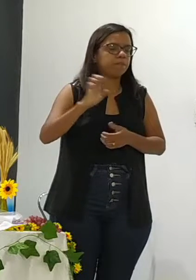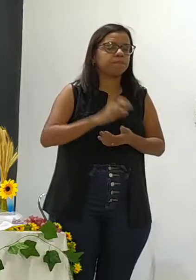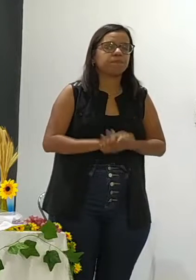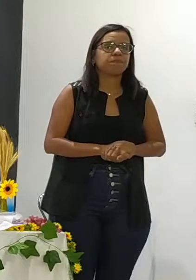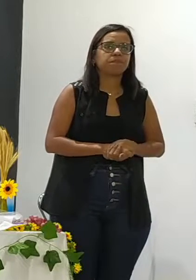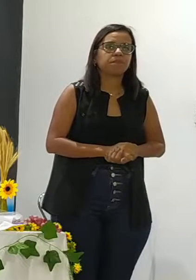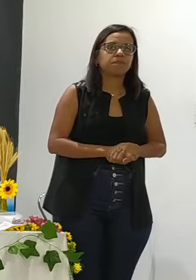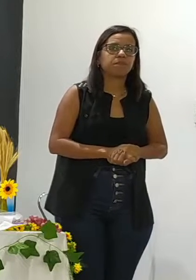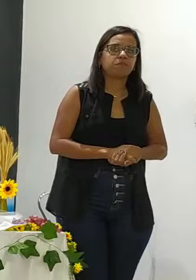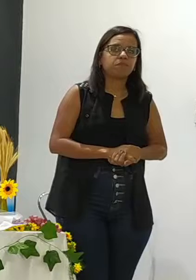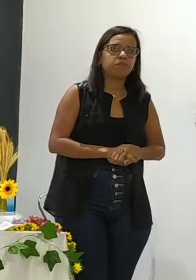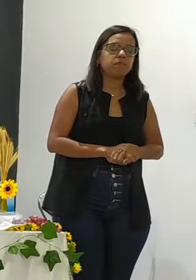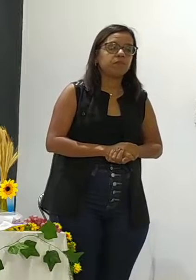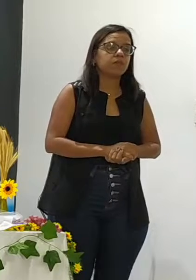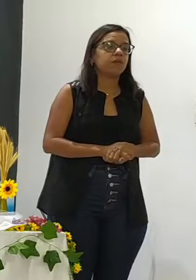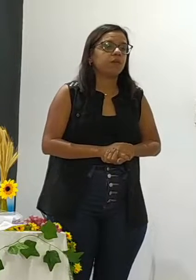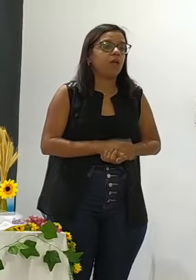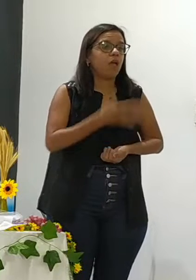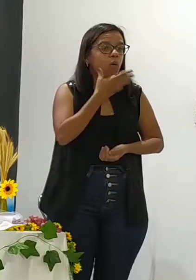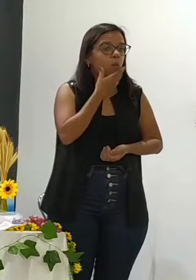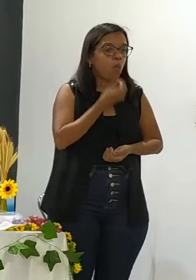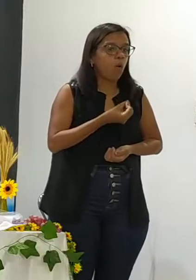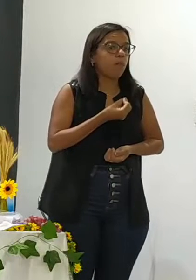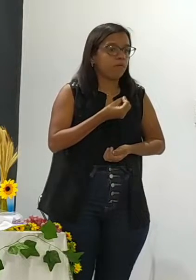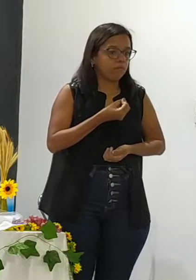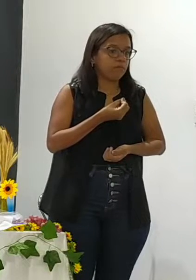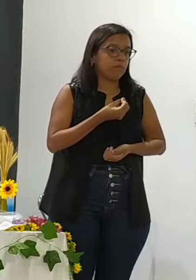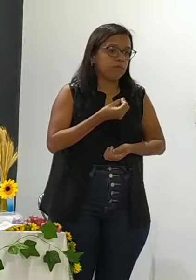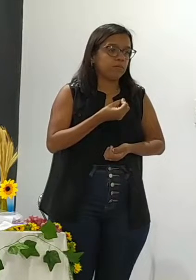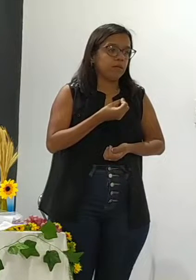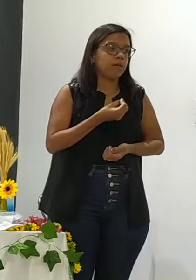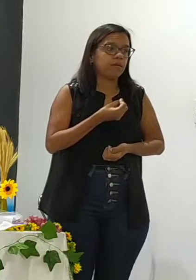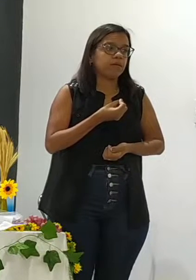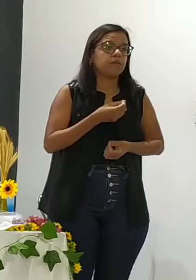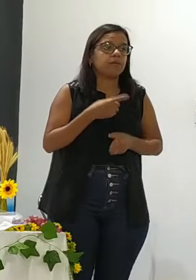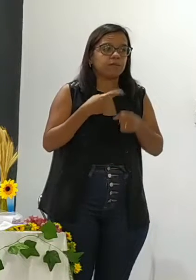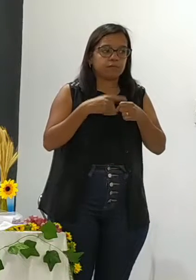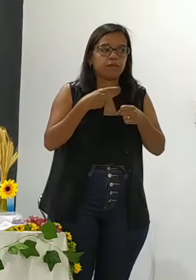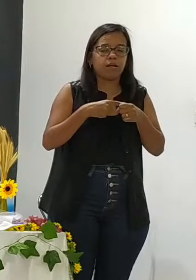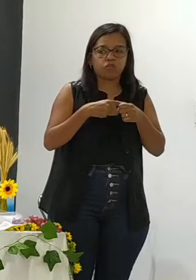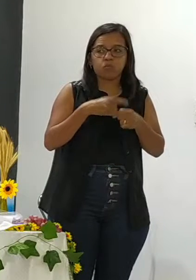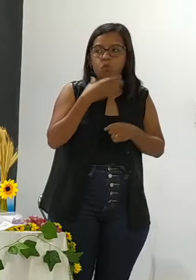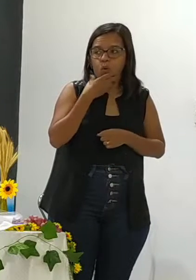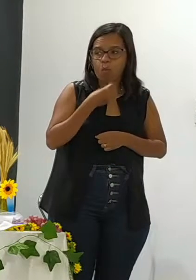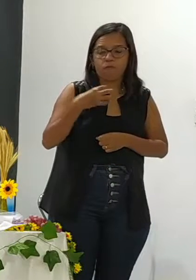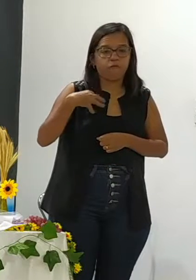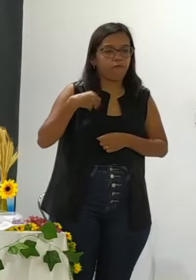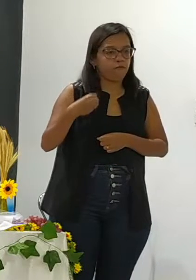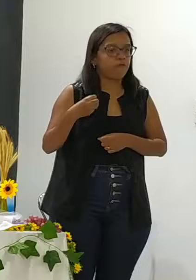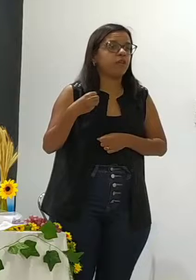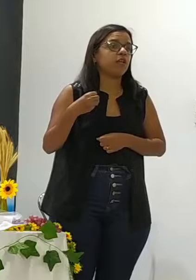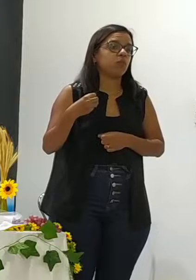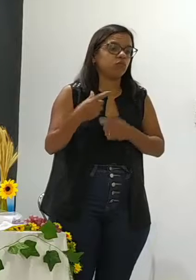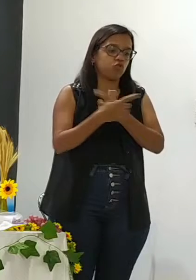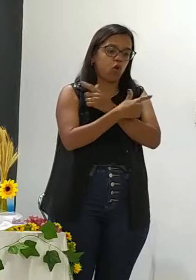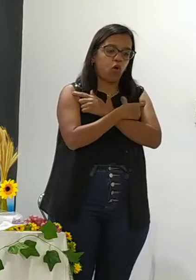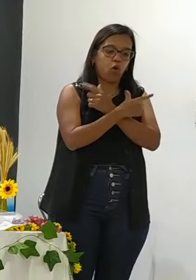conta de um homem realmente chamado Moab. Não é isso, pastor? Filho de Ló.